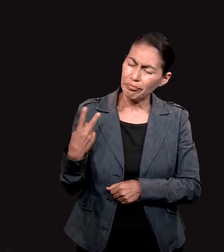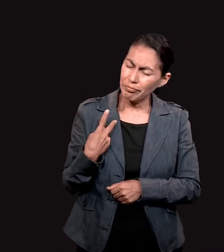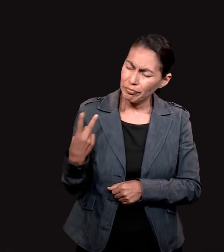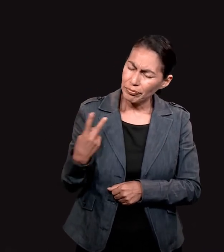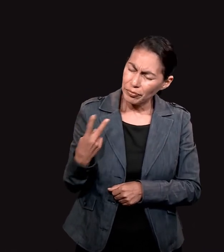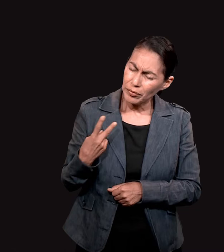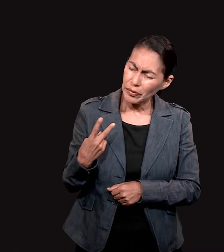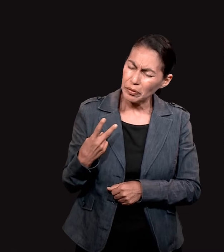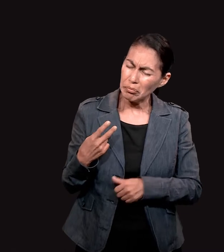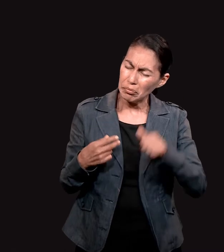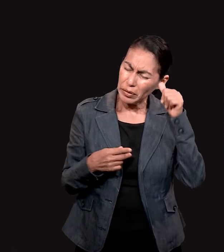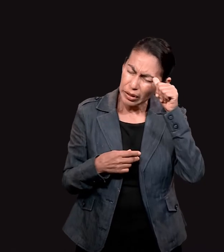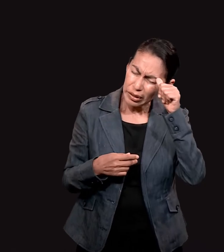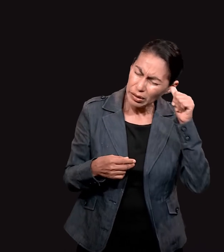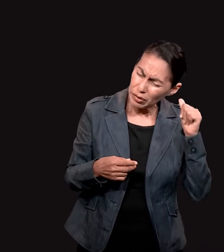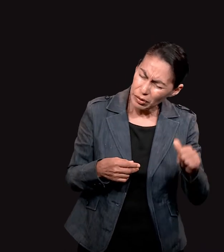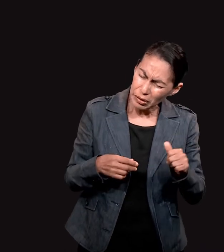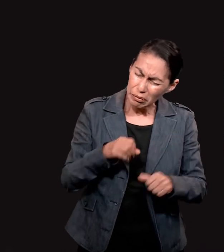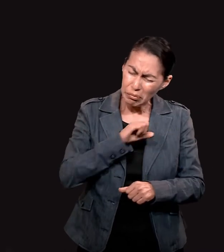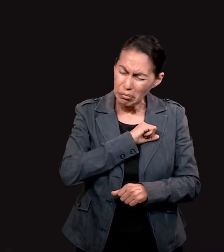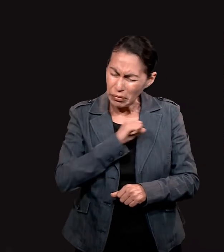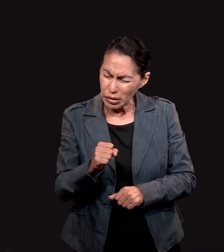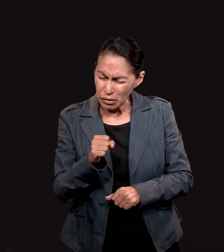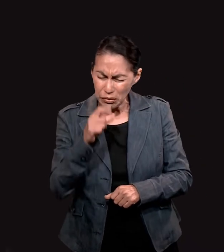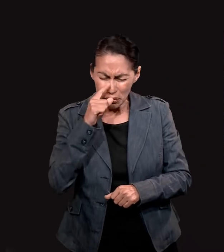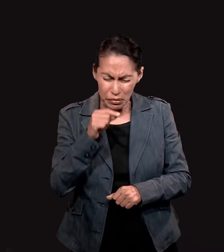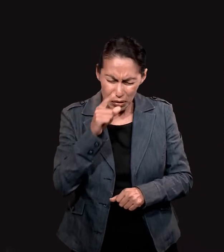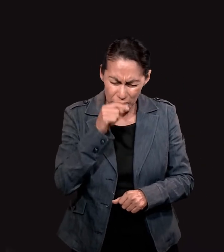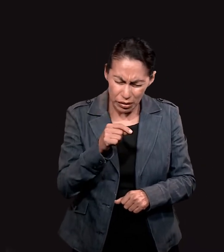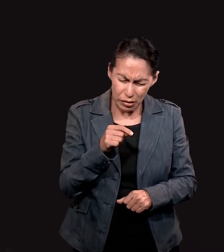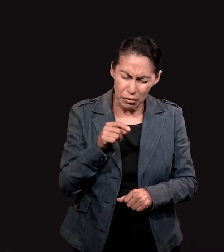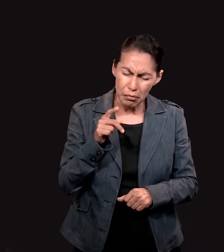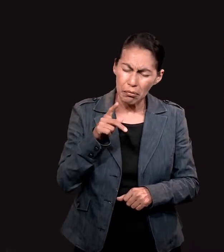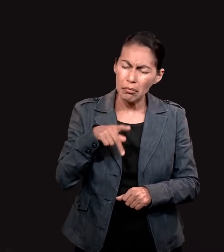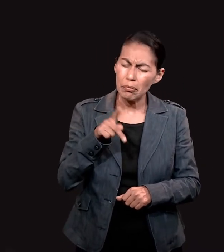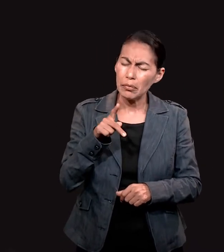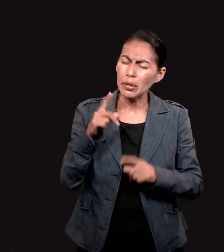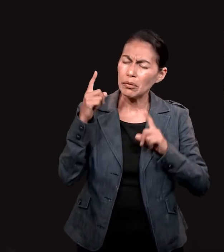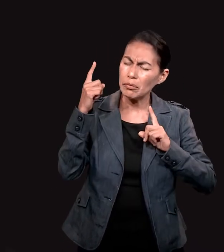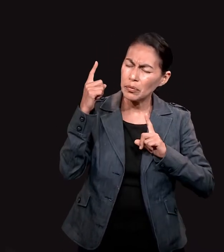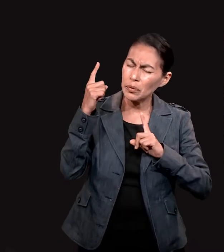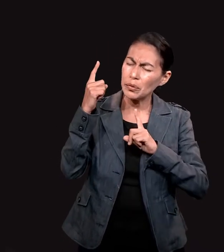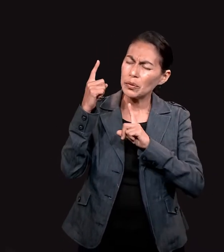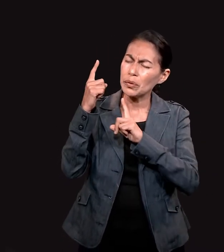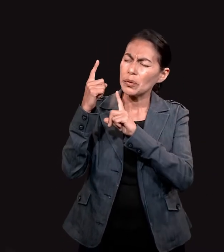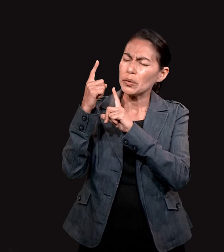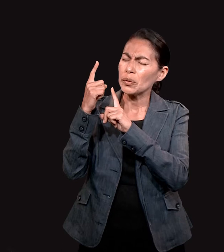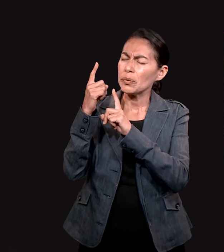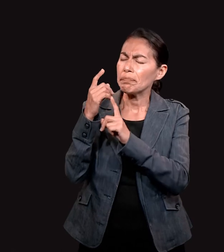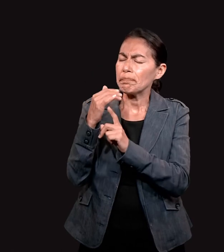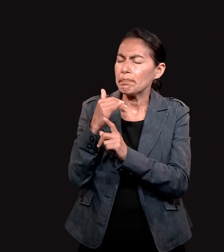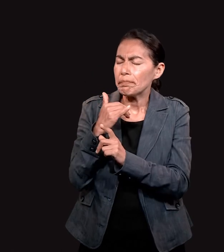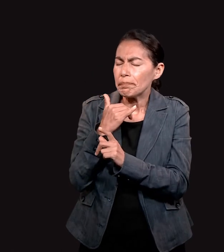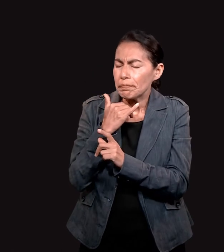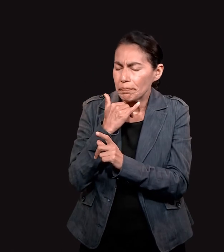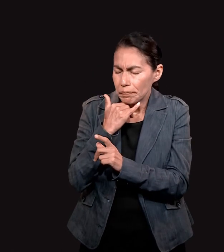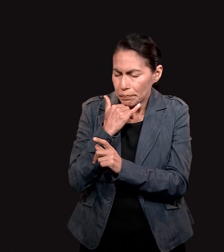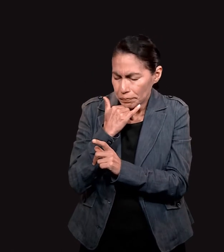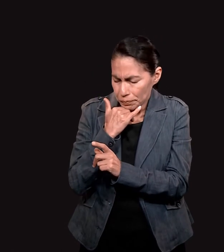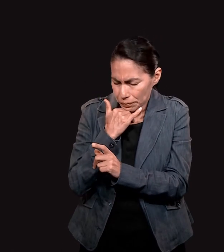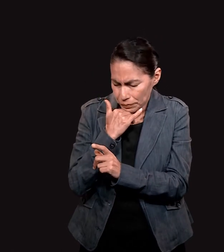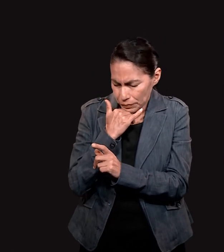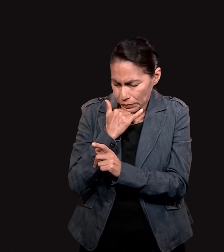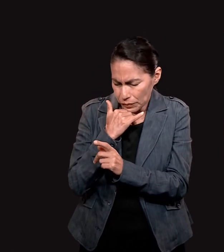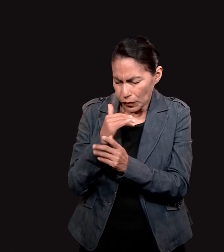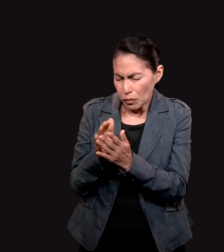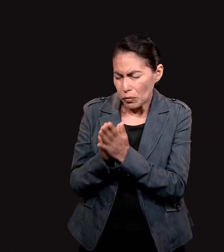errores, Señor, y pedimos perdón por nuestras faltas y pecados. Amén. Señor, en esta hora estamos ante ti afligidos y pidiéndote,